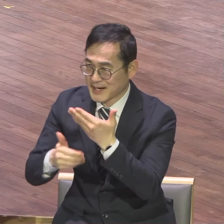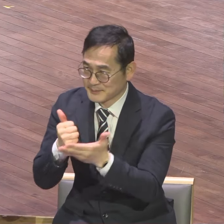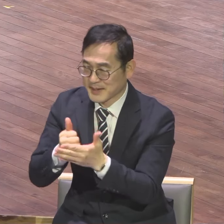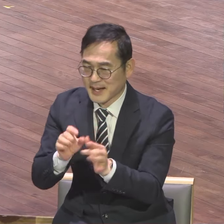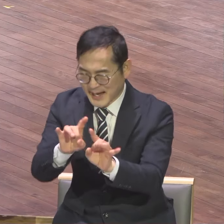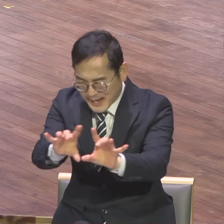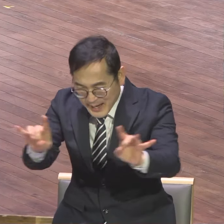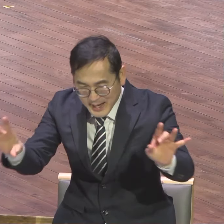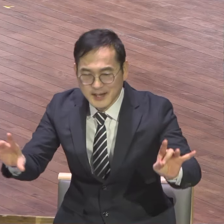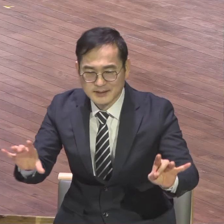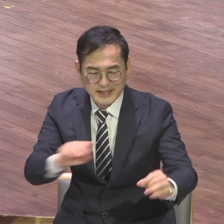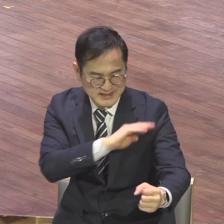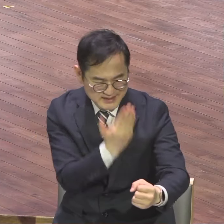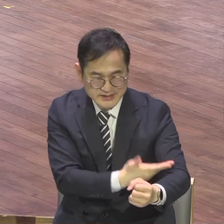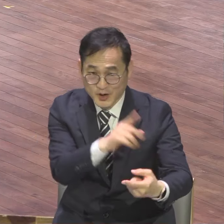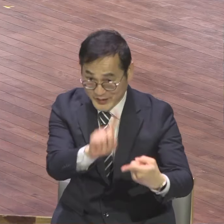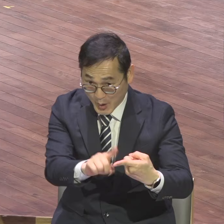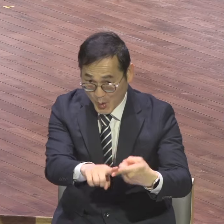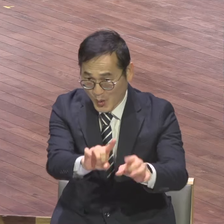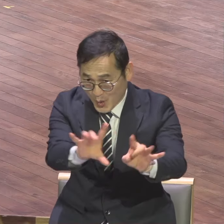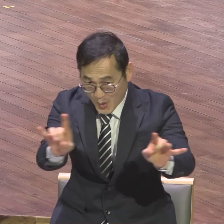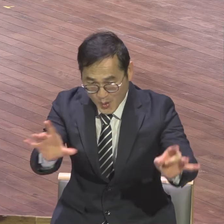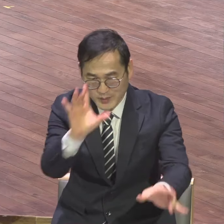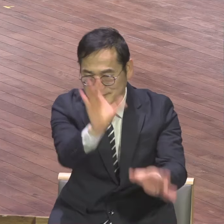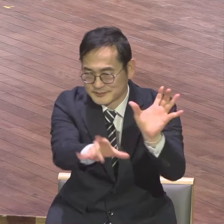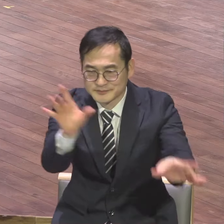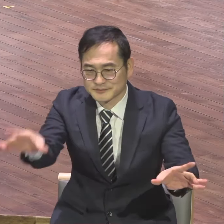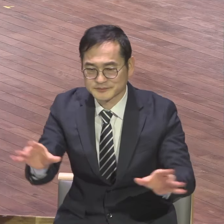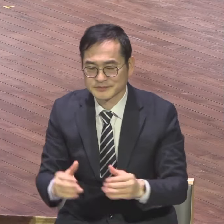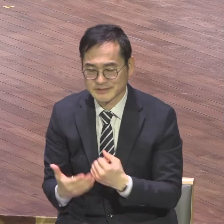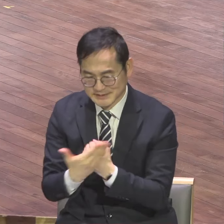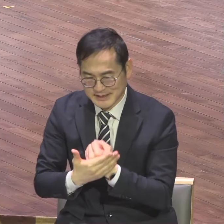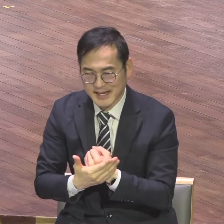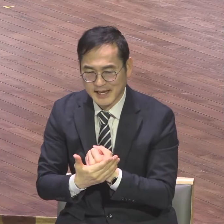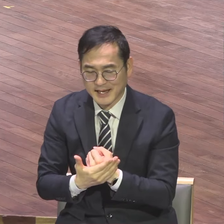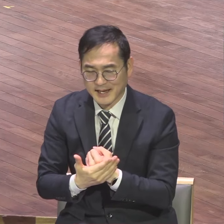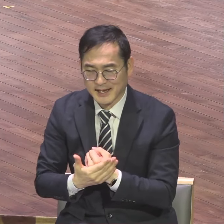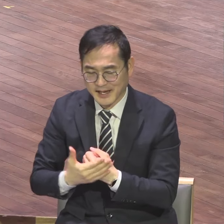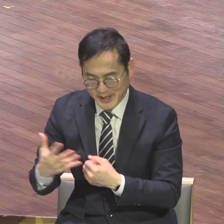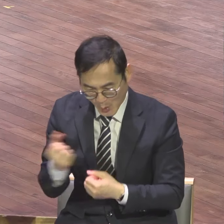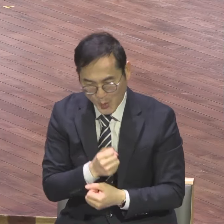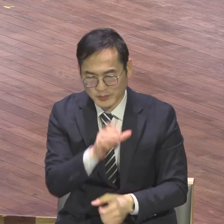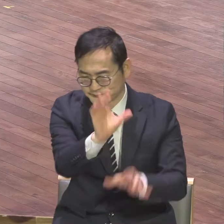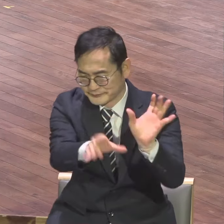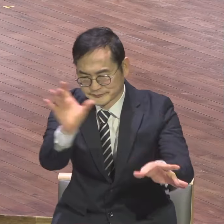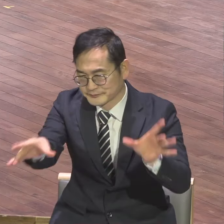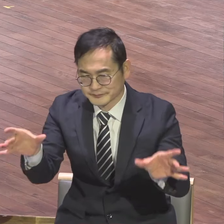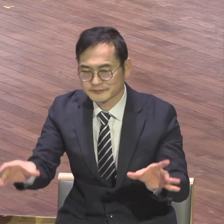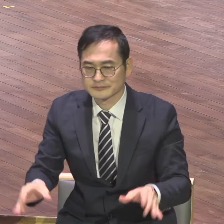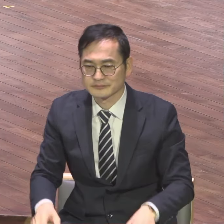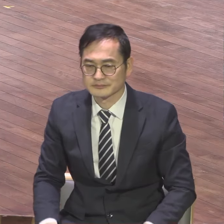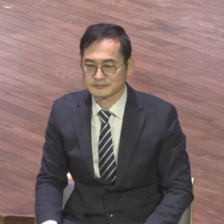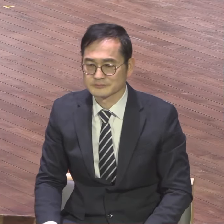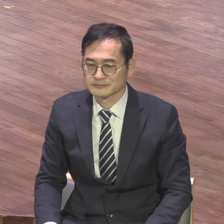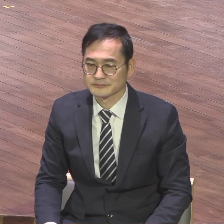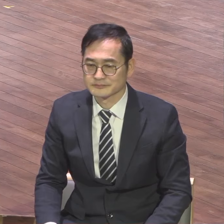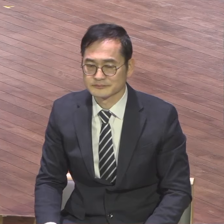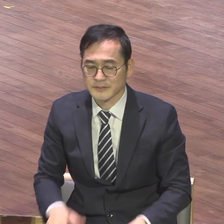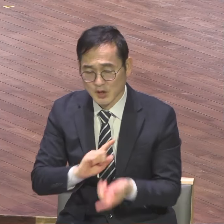은사를 받은 대로 하나님의 여러가지 은혜를 맡은 선한 정직의 같이 서로 봉사하라. 만일 누가 말하려면